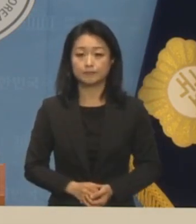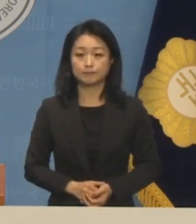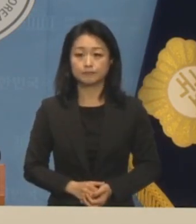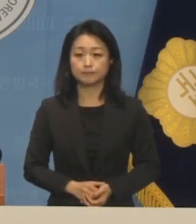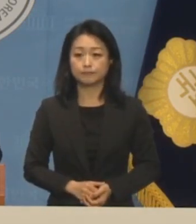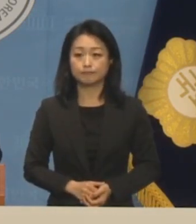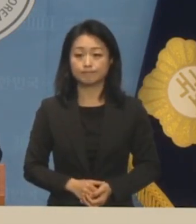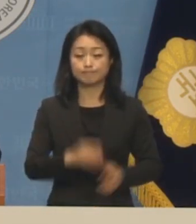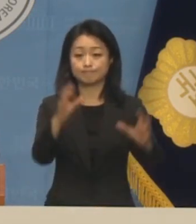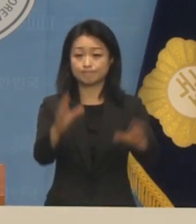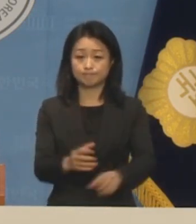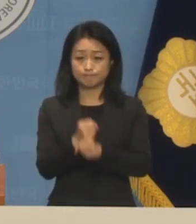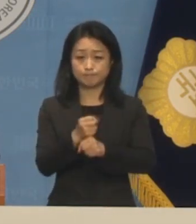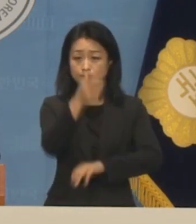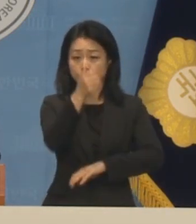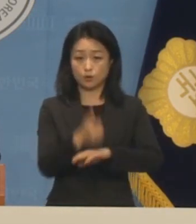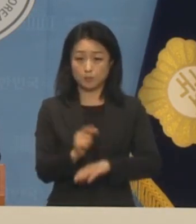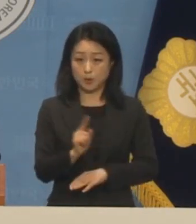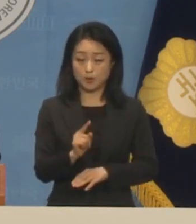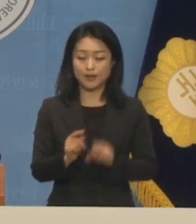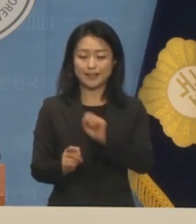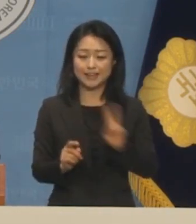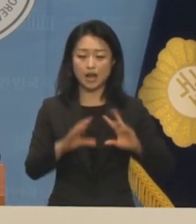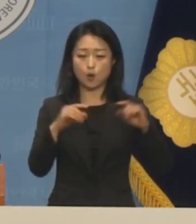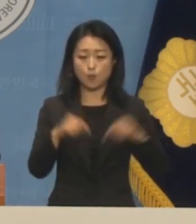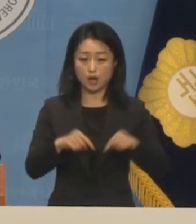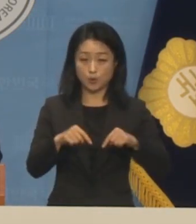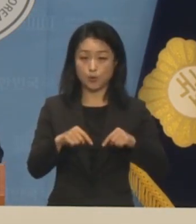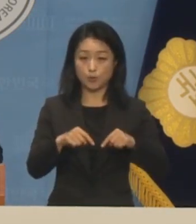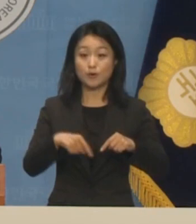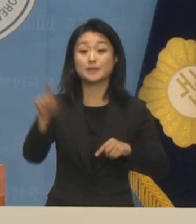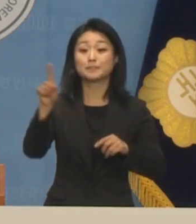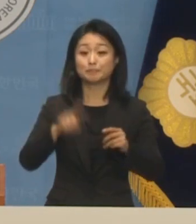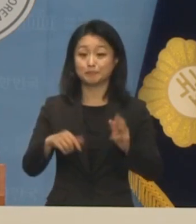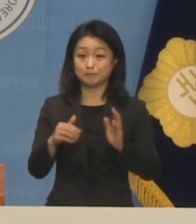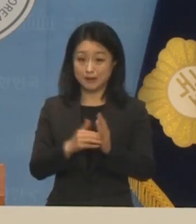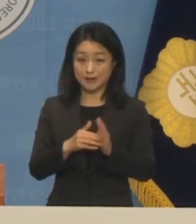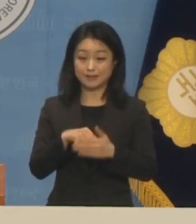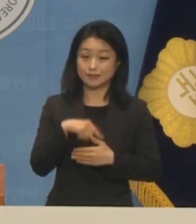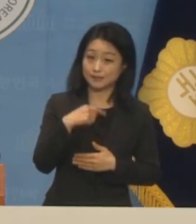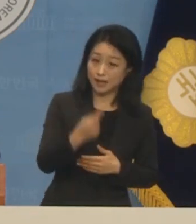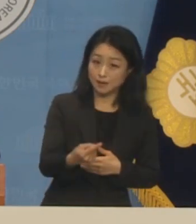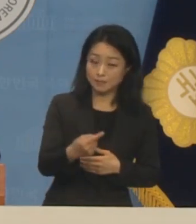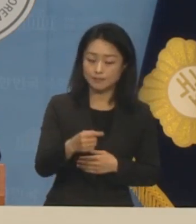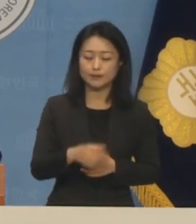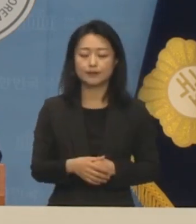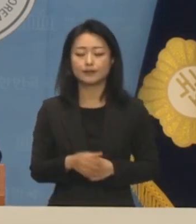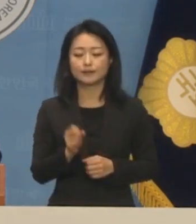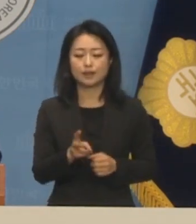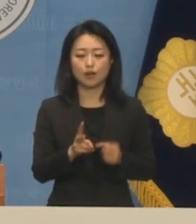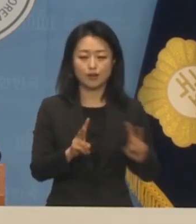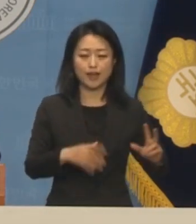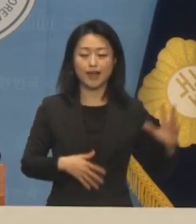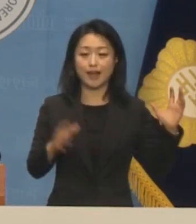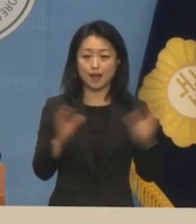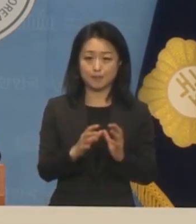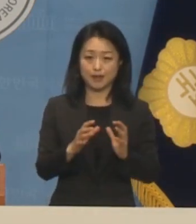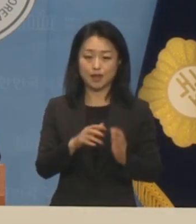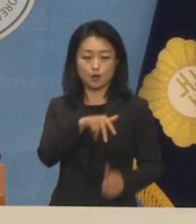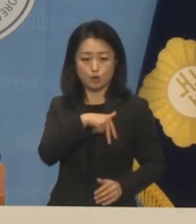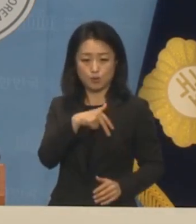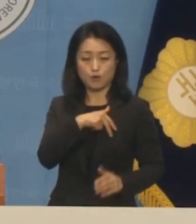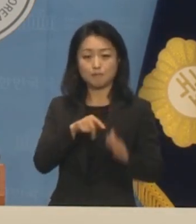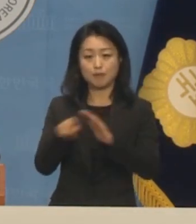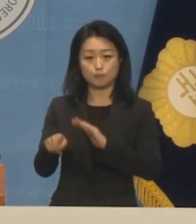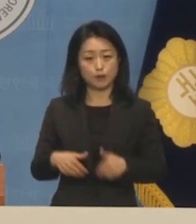그래서 결론적으로 야당 외교에 의해서 초당적인 여야가 함께하는 초당 외교가 필요하고, 그리고 우리